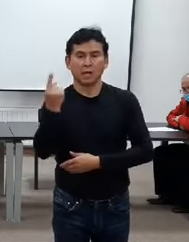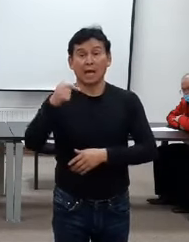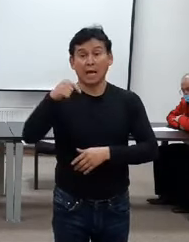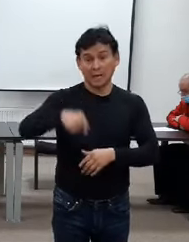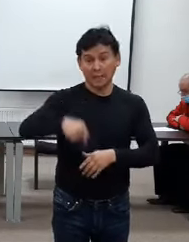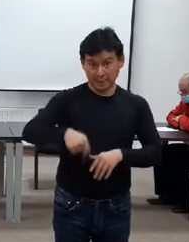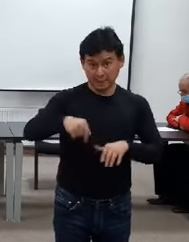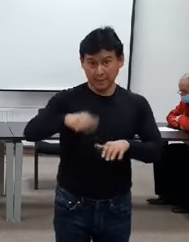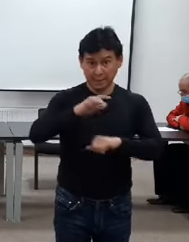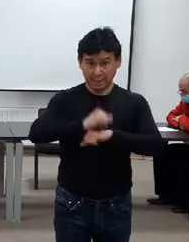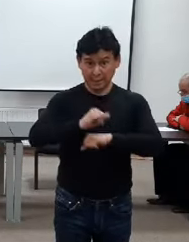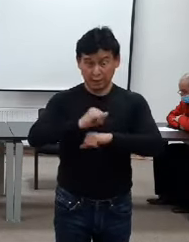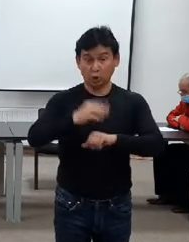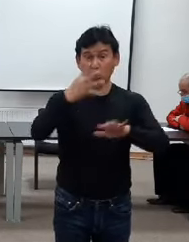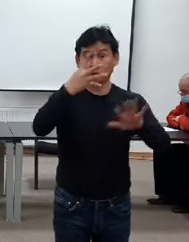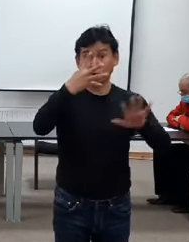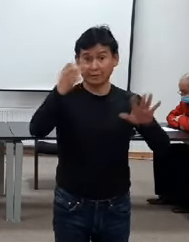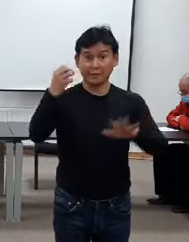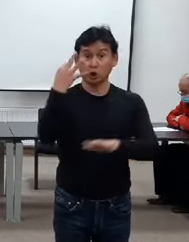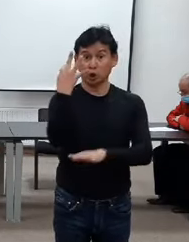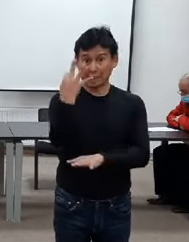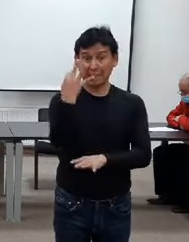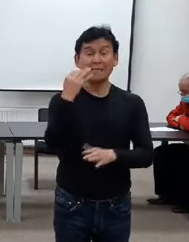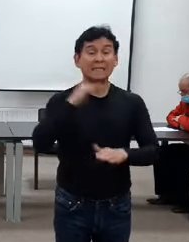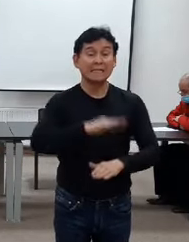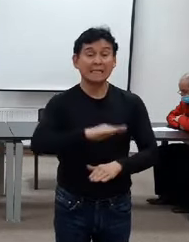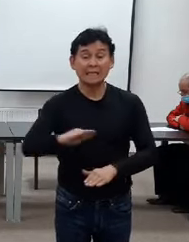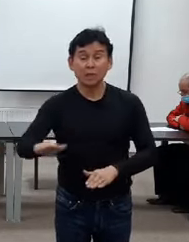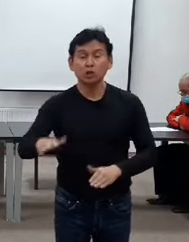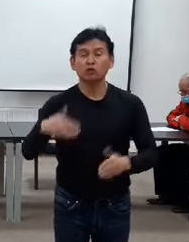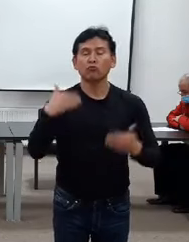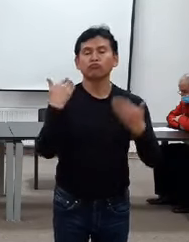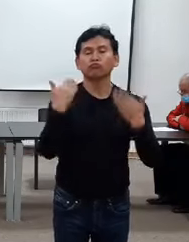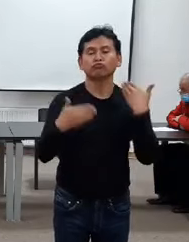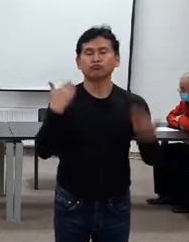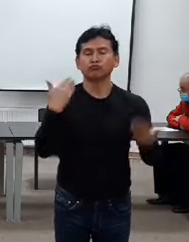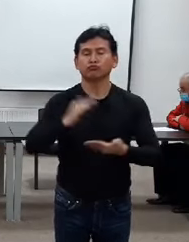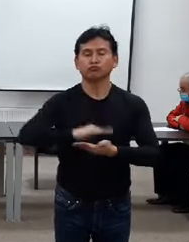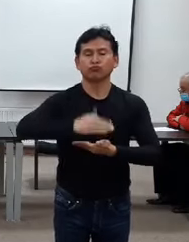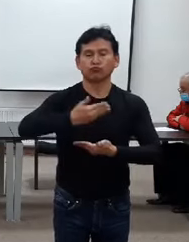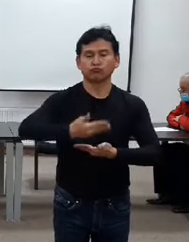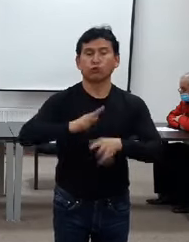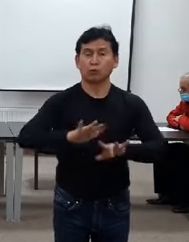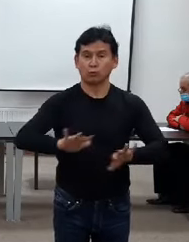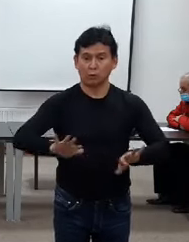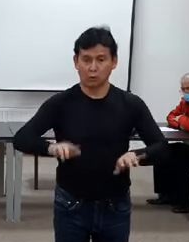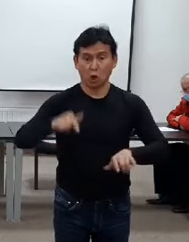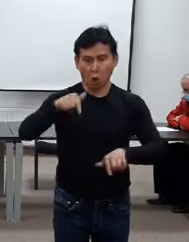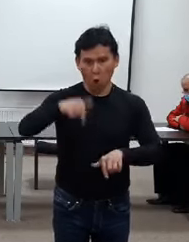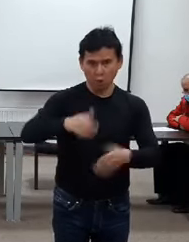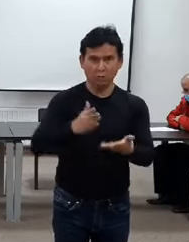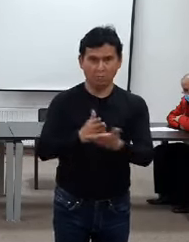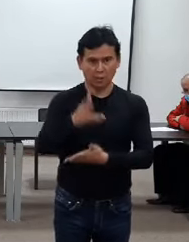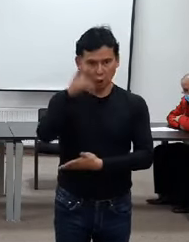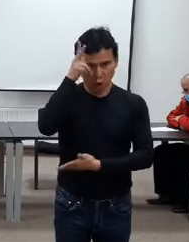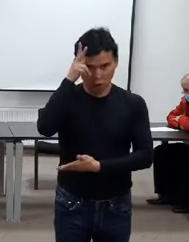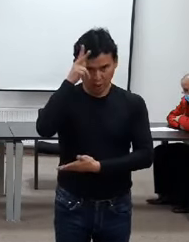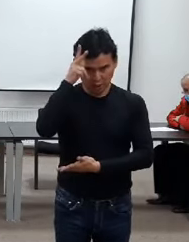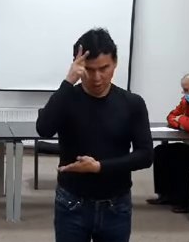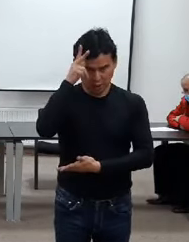903 niños que este año se han visto beneficiados. Hoy día se inició la entrega más masiva, que es la de la ciudad de Coyhaique, con el